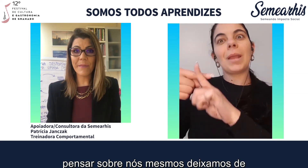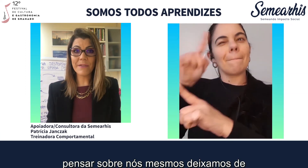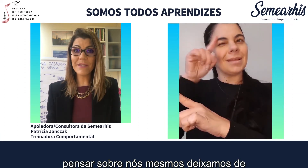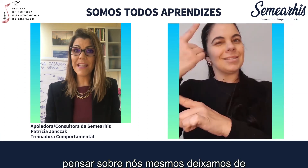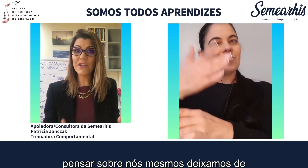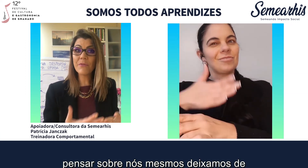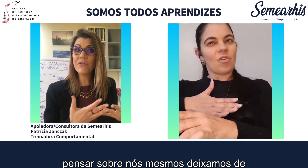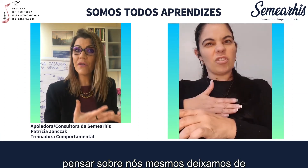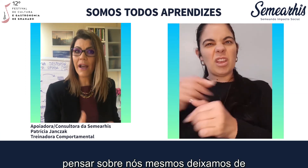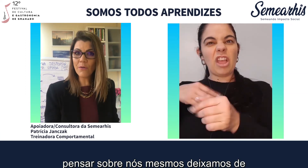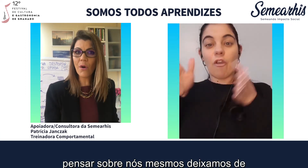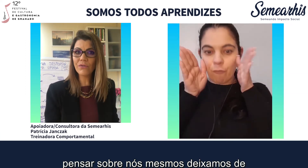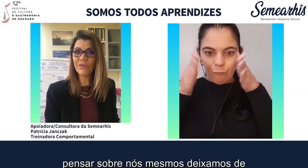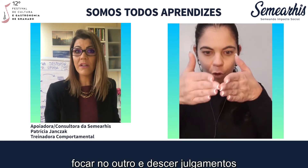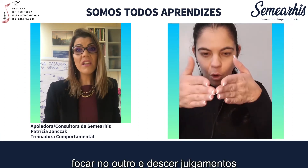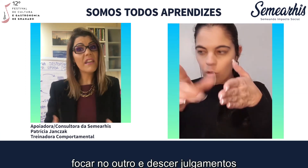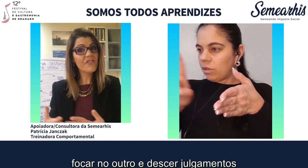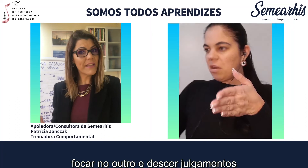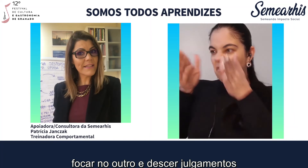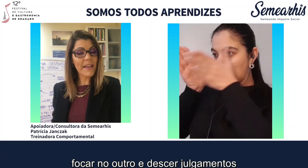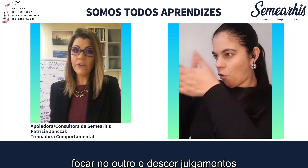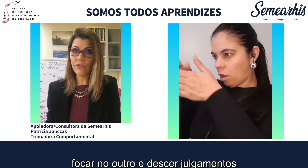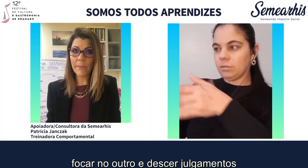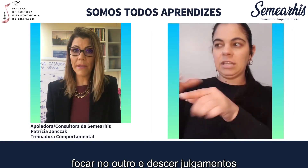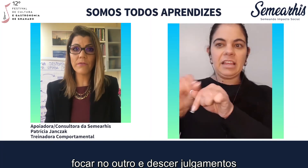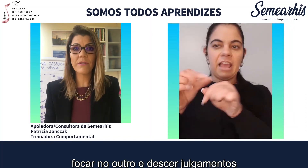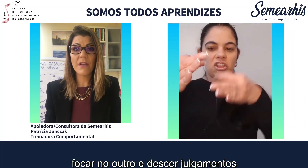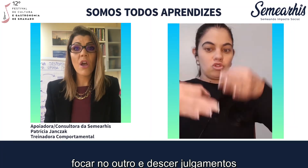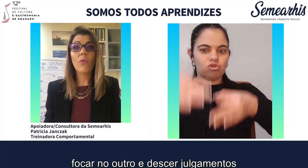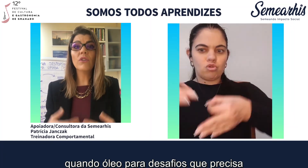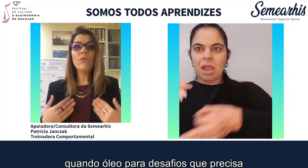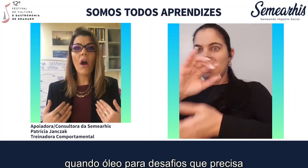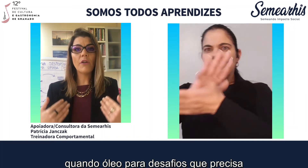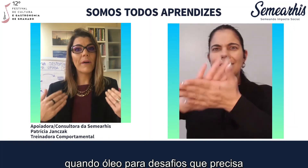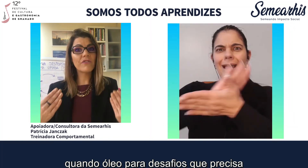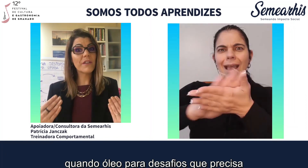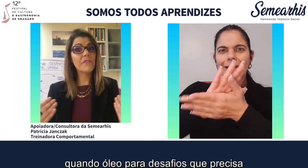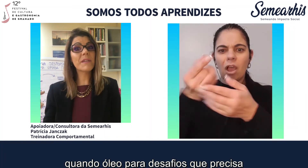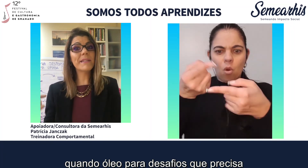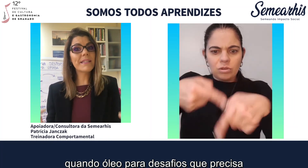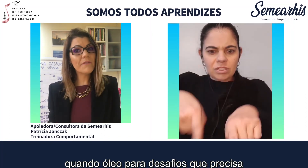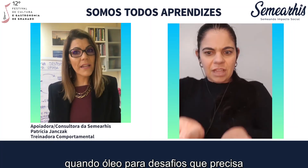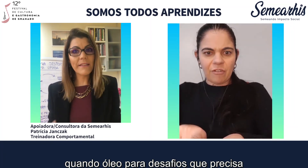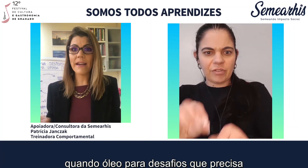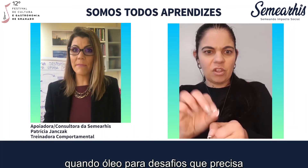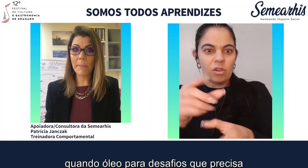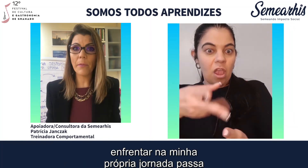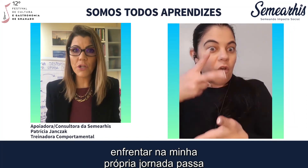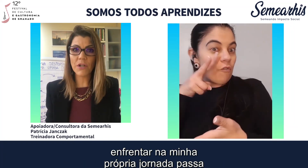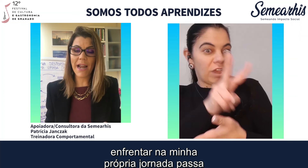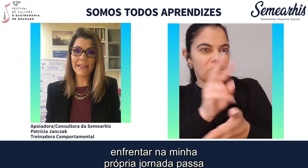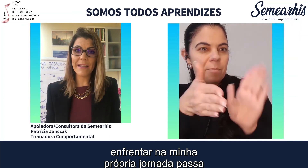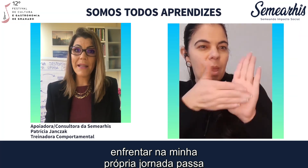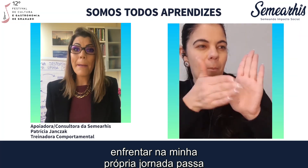pensar sobre nós mesmos, deixamos de focar no outro e de tecer julgamentos. Quando olho para os desafios que precisei enfrentar na minha